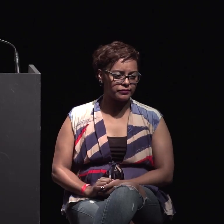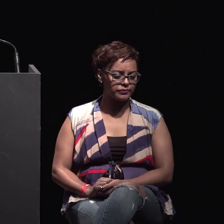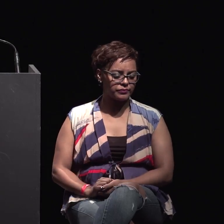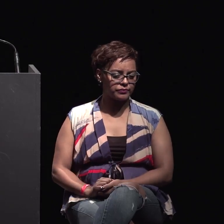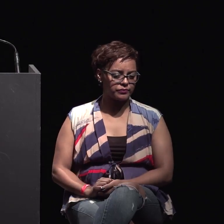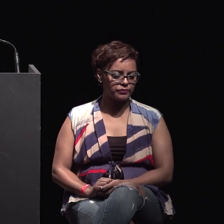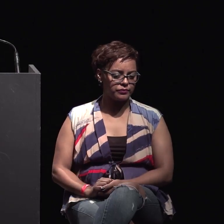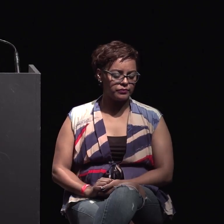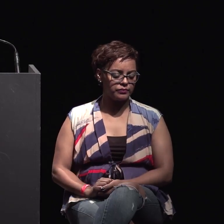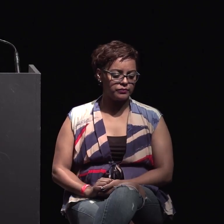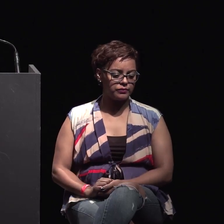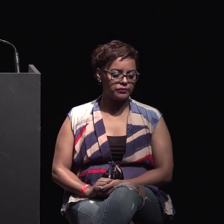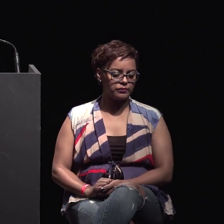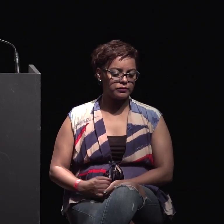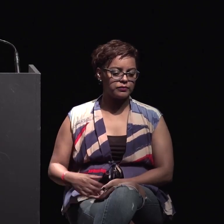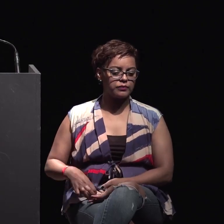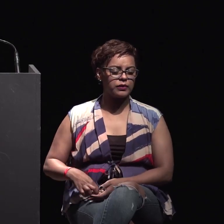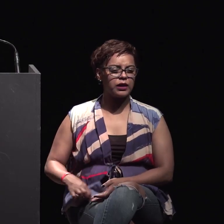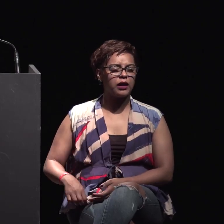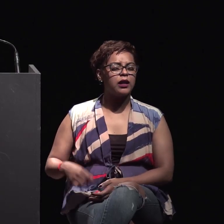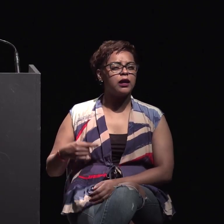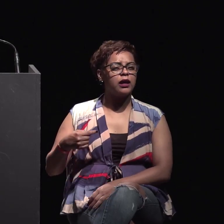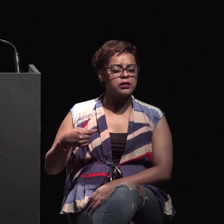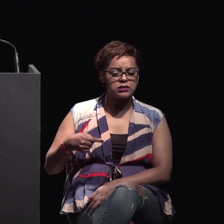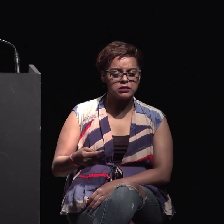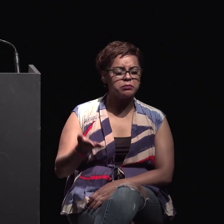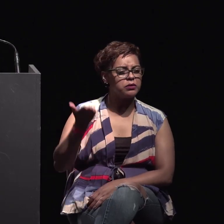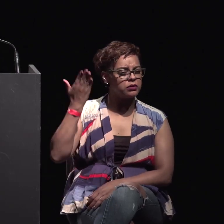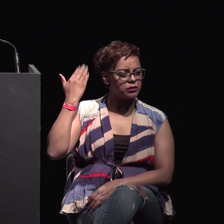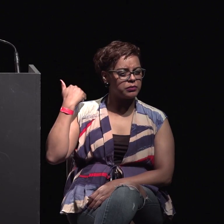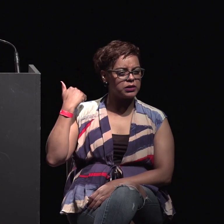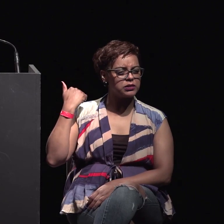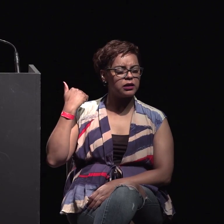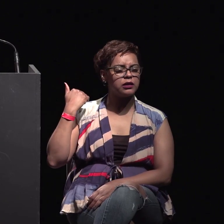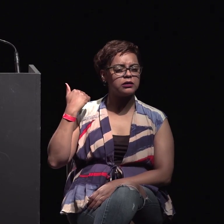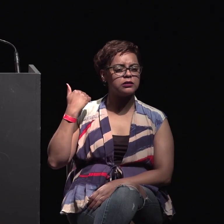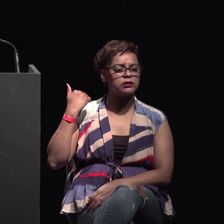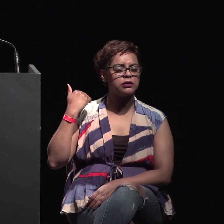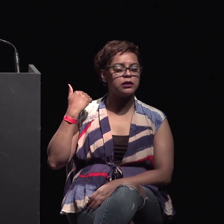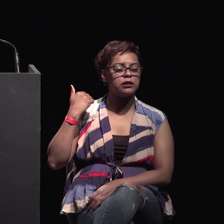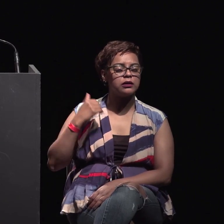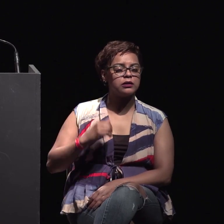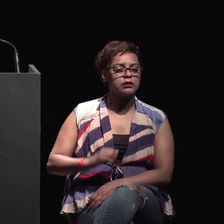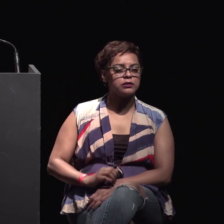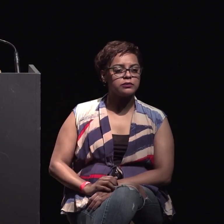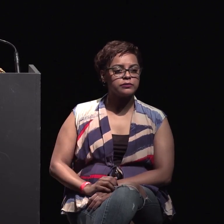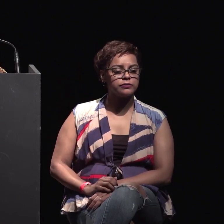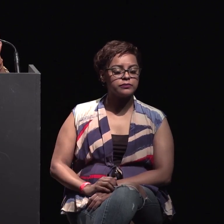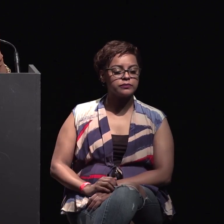Na semana que passou, eu respondi a uma